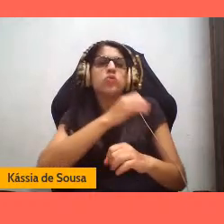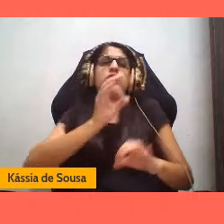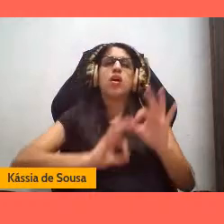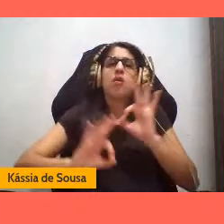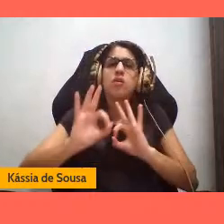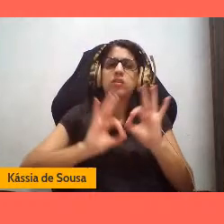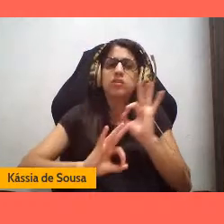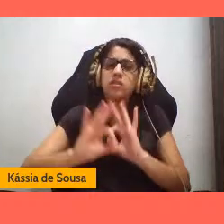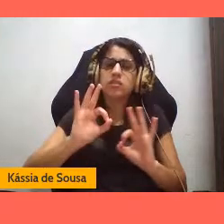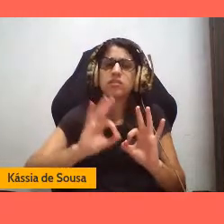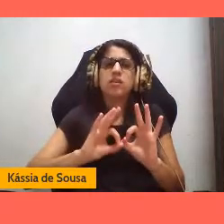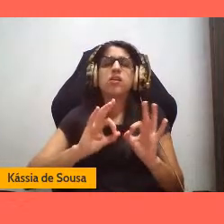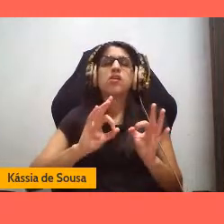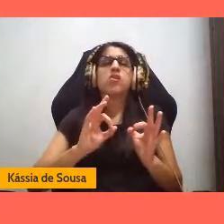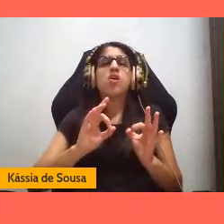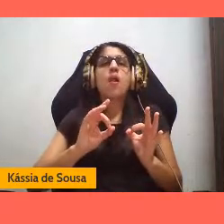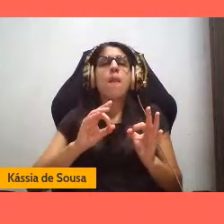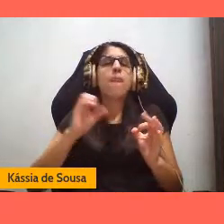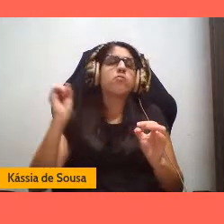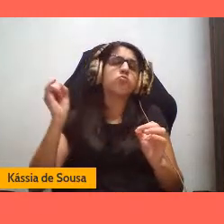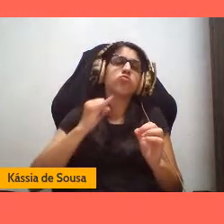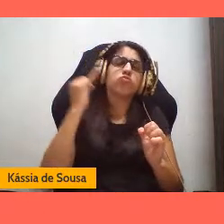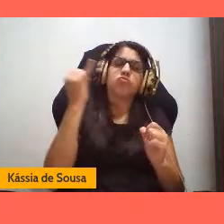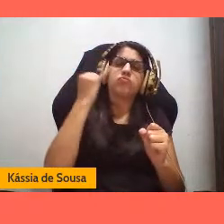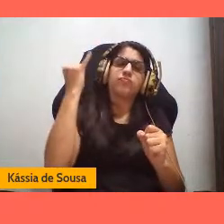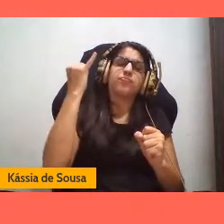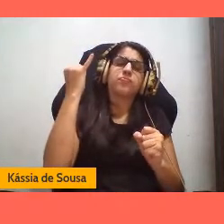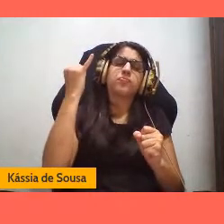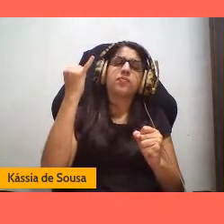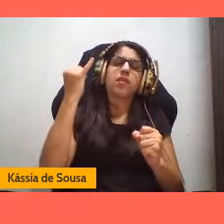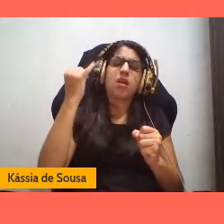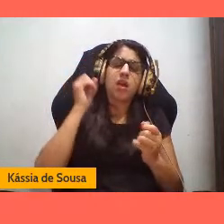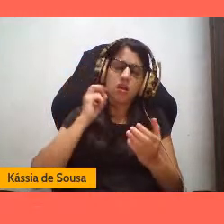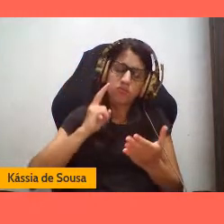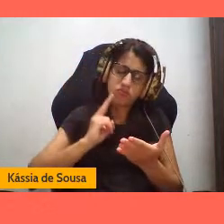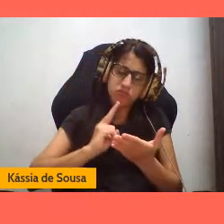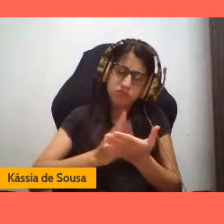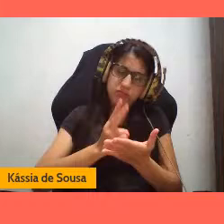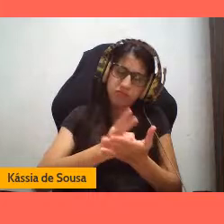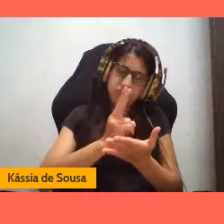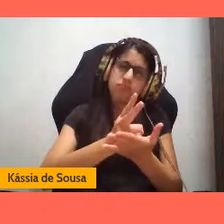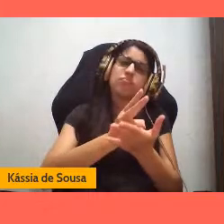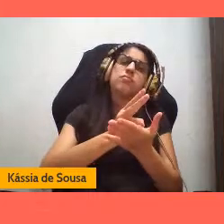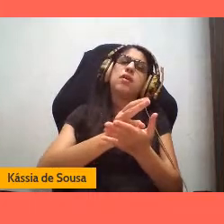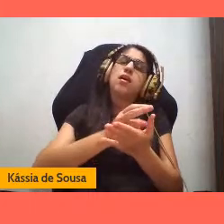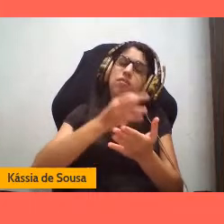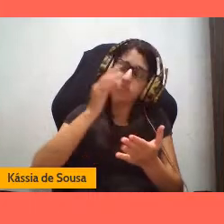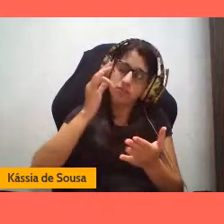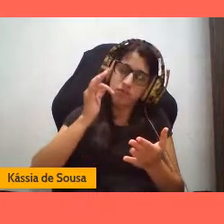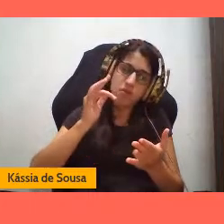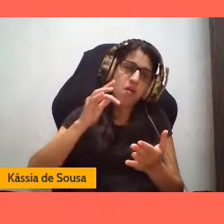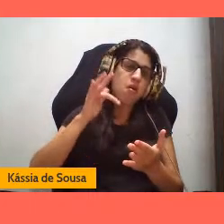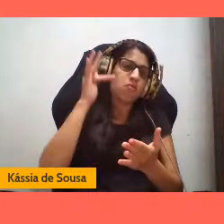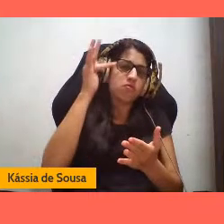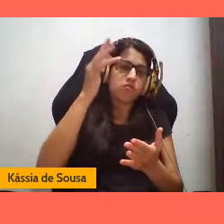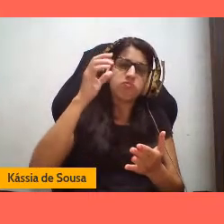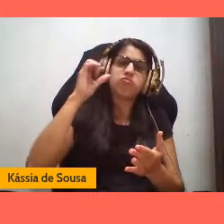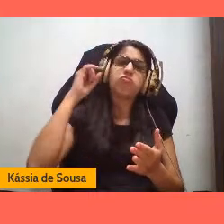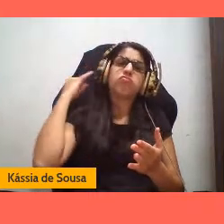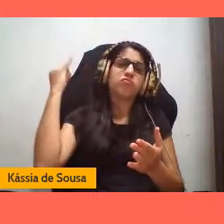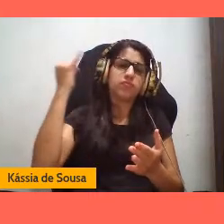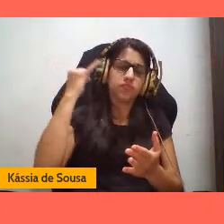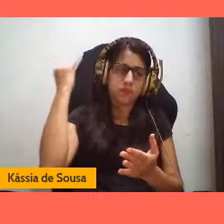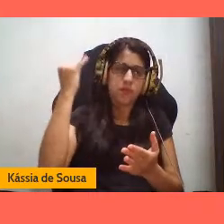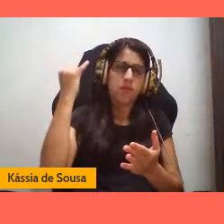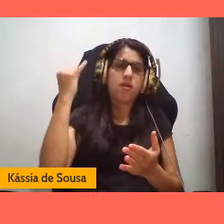que foi importantíssimo e que continua sendo muito importante e que é bom que a gente